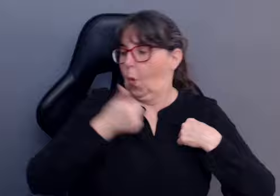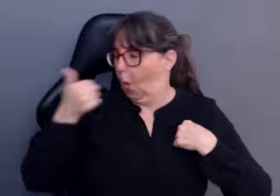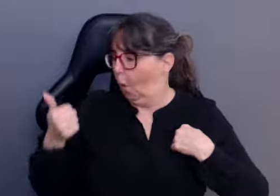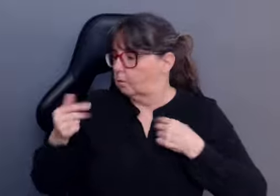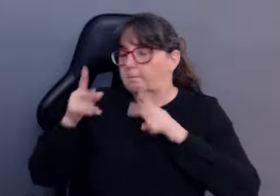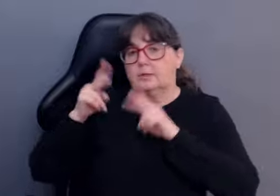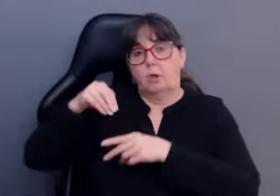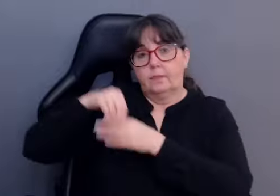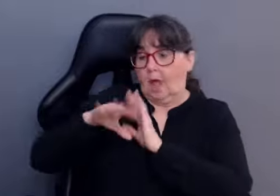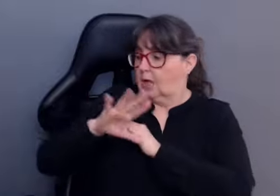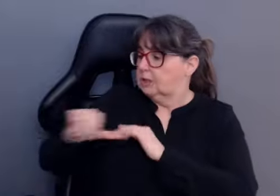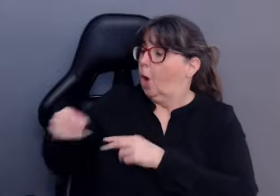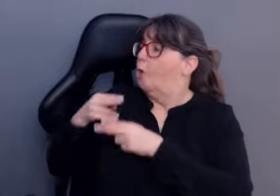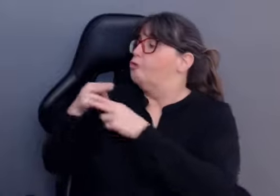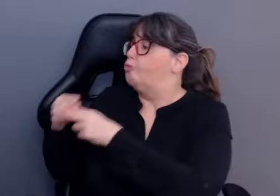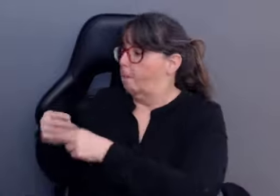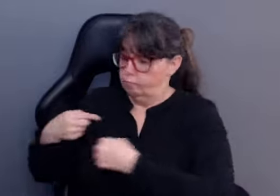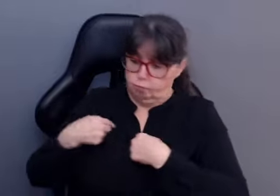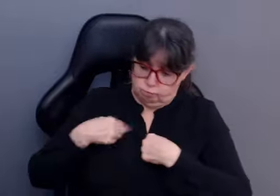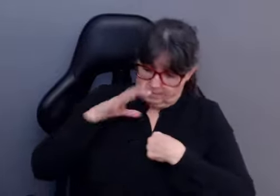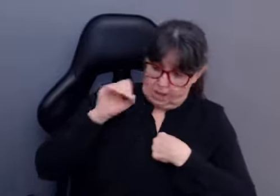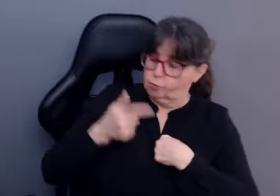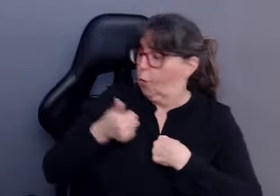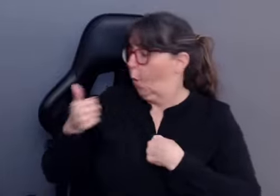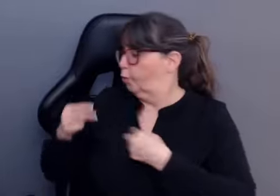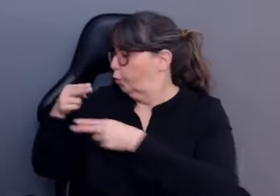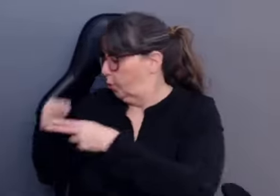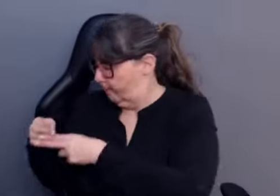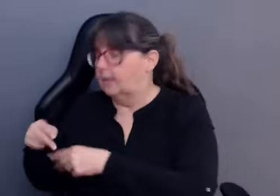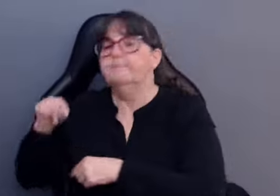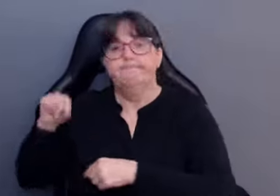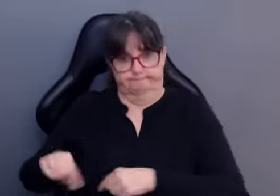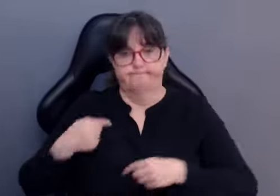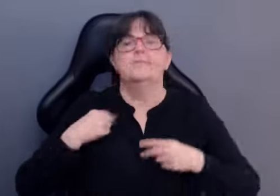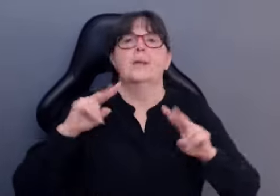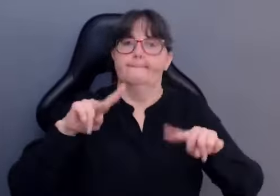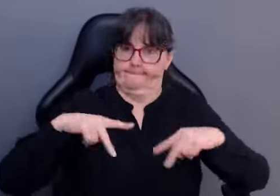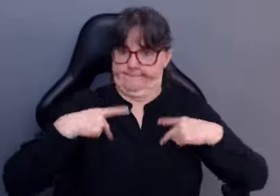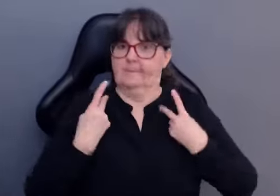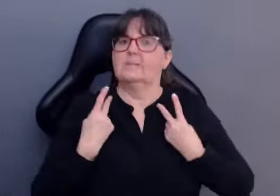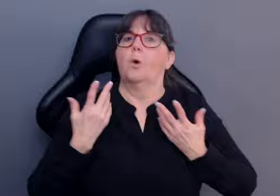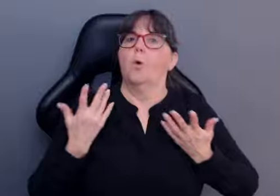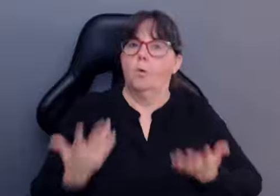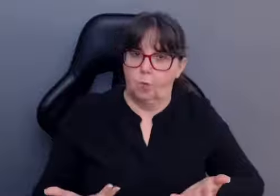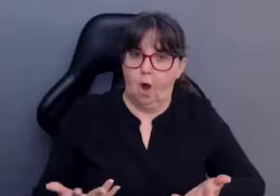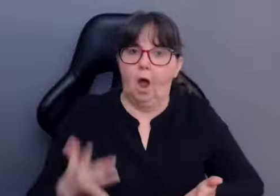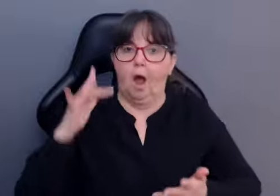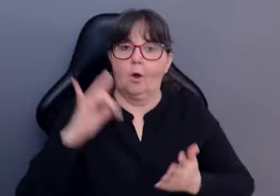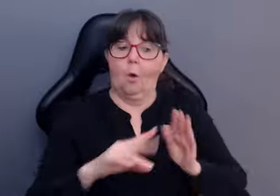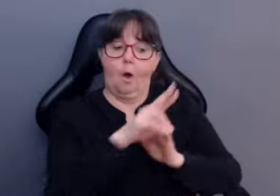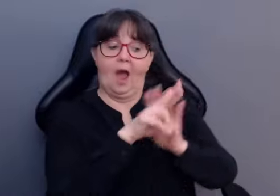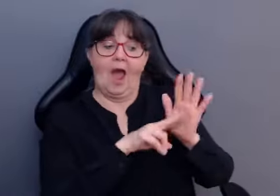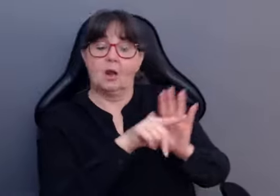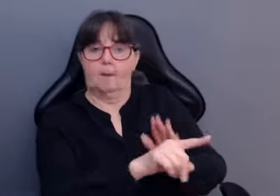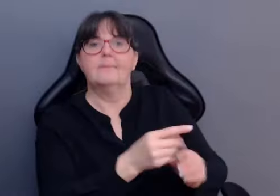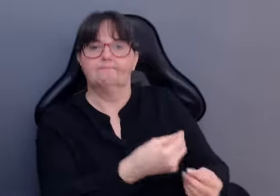par le conseil d'administration est autorisé en vertu des présentes à faire au nom